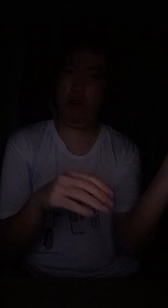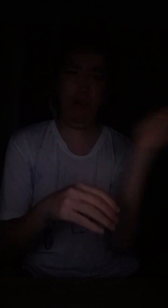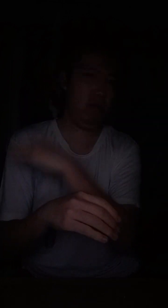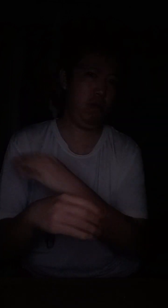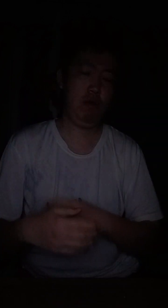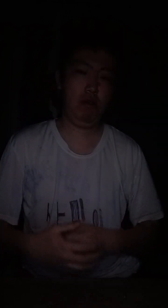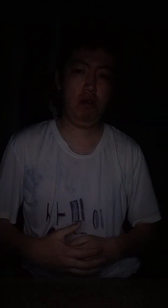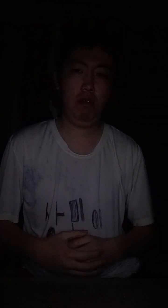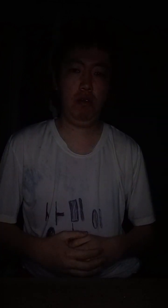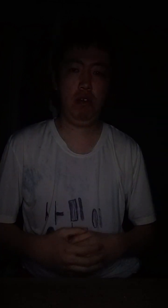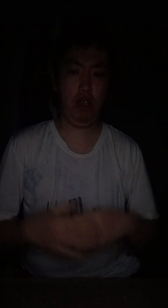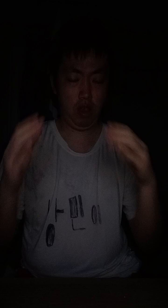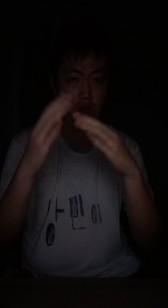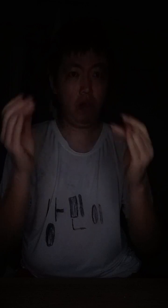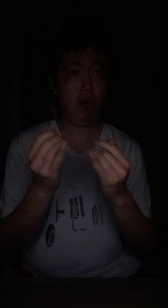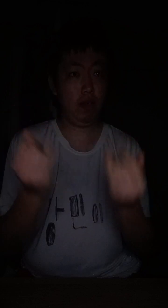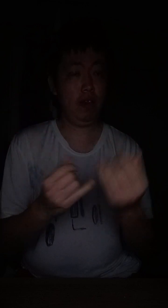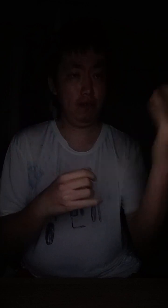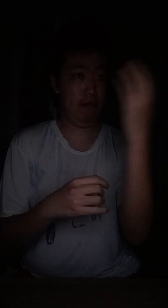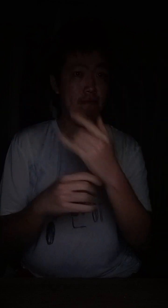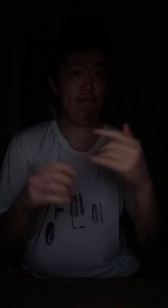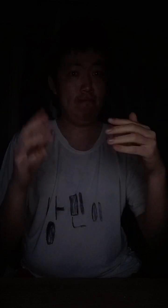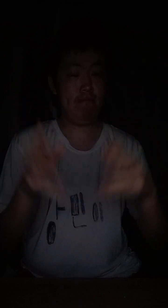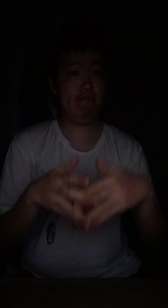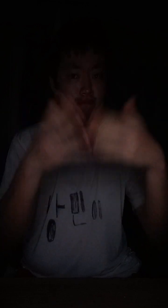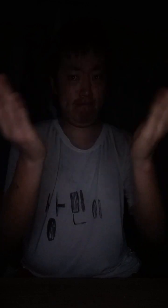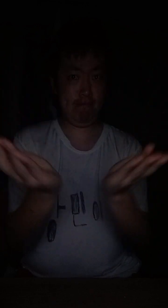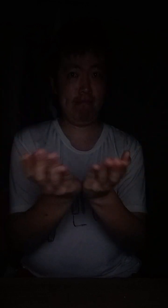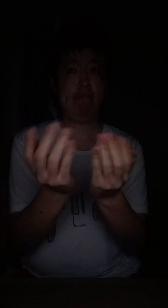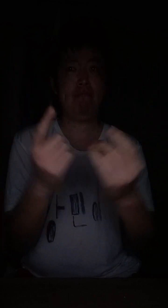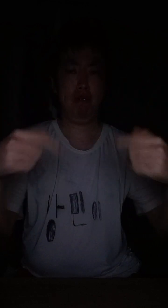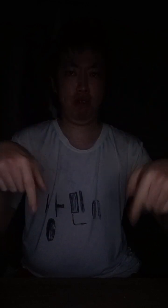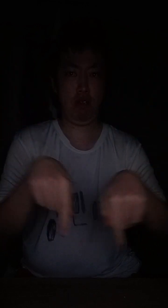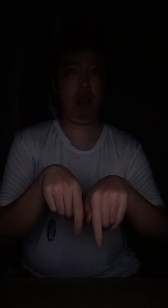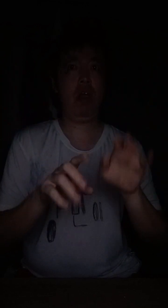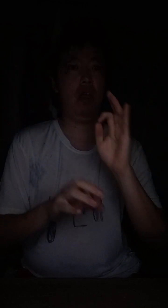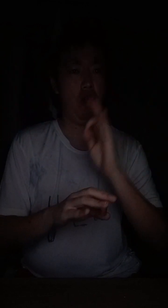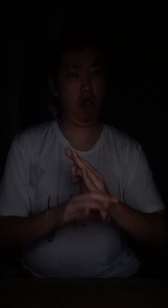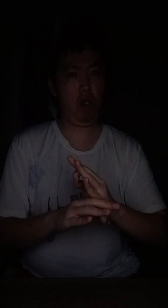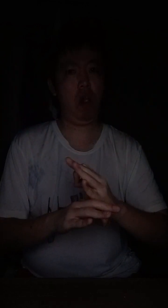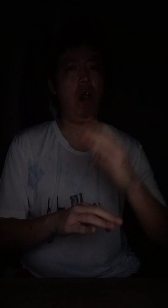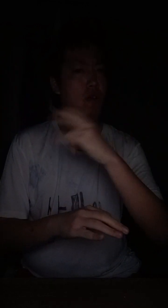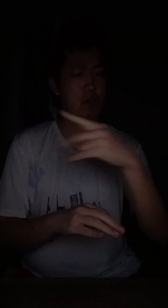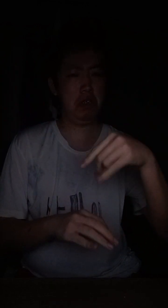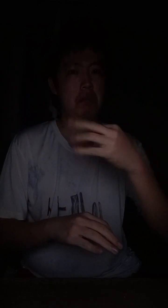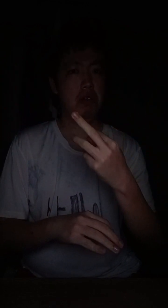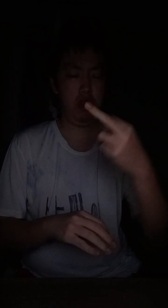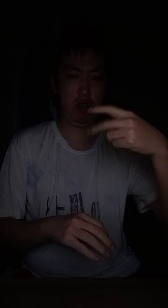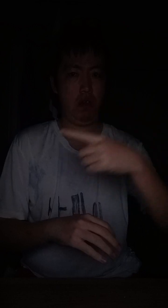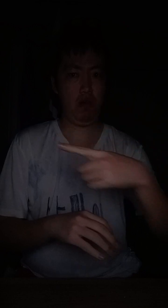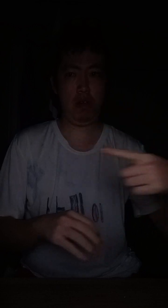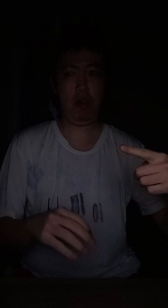있습니다. 경찰서 담당자는 경찰청과 지방청의 내부 지침에 따라 성범죄 사건은 피해자 보호를 위해 범죄